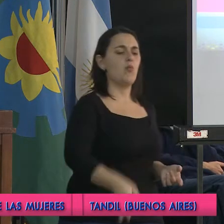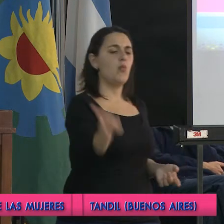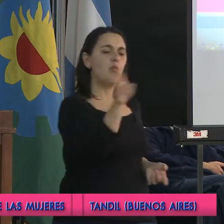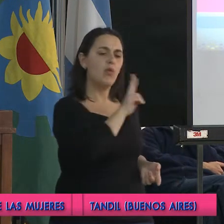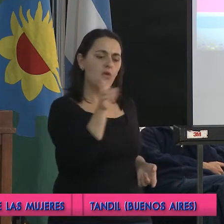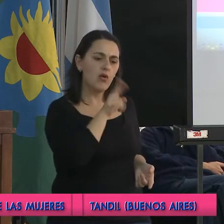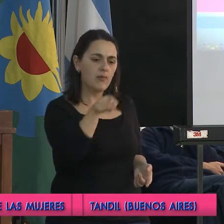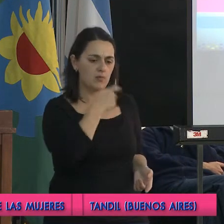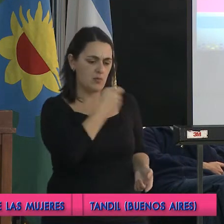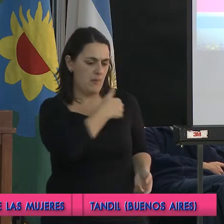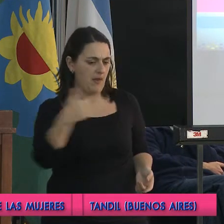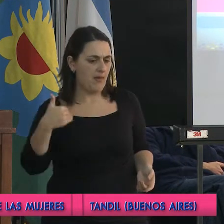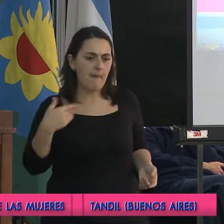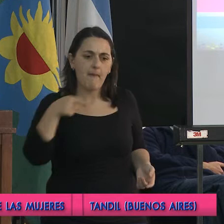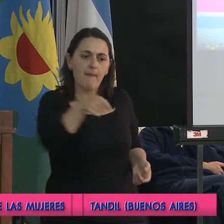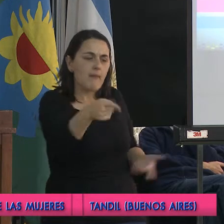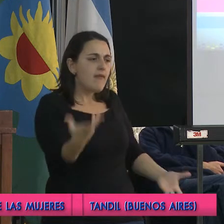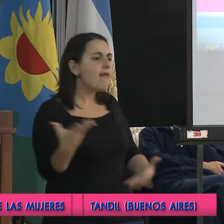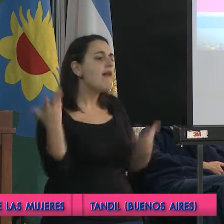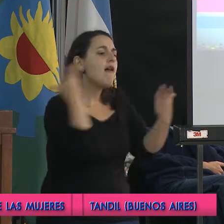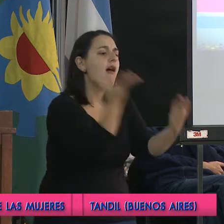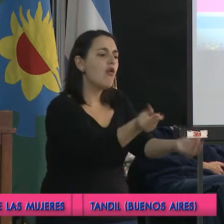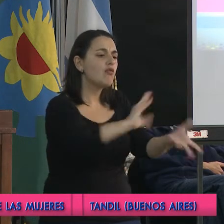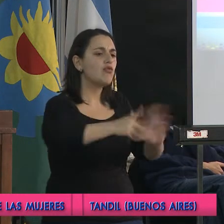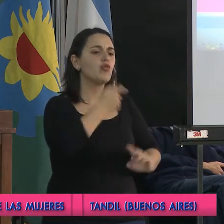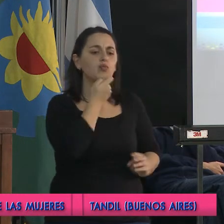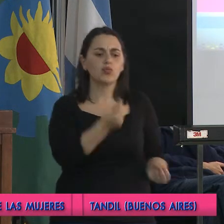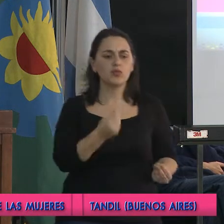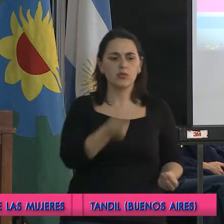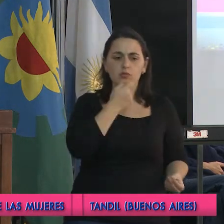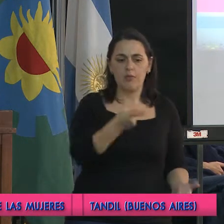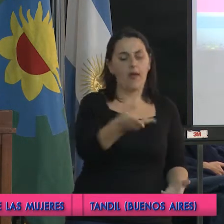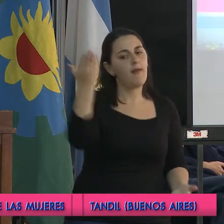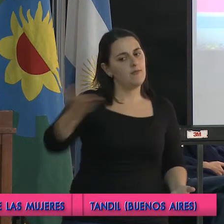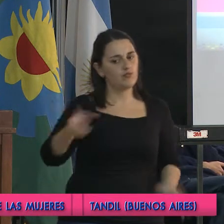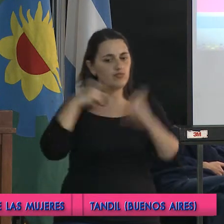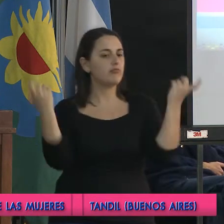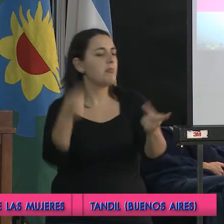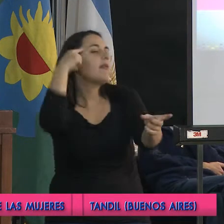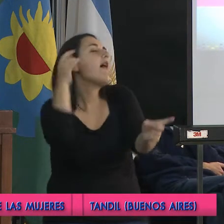mujer, una madre, en una situación como esta para ser perdonada por la sociedad.